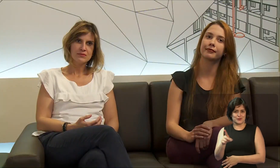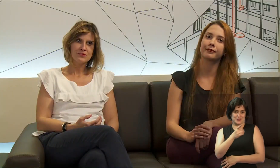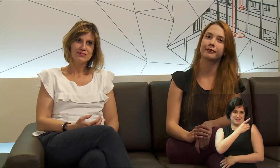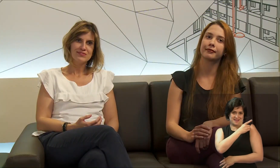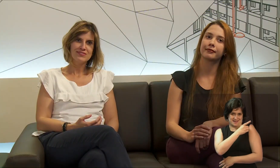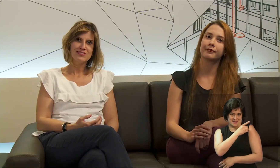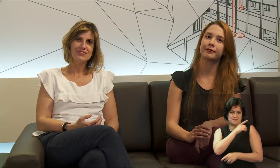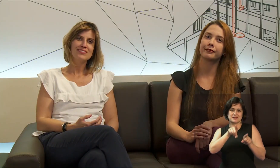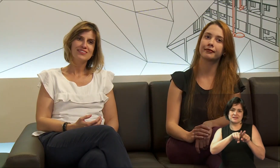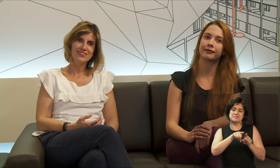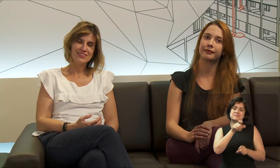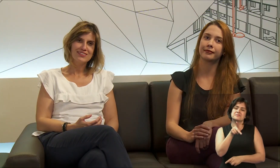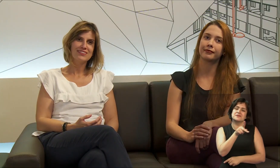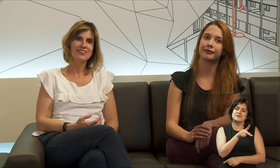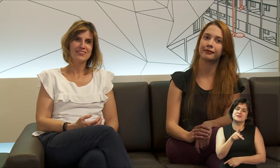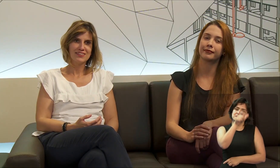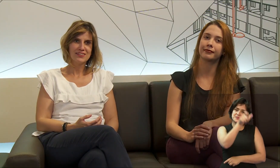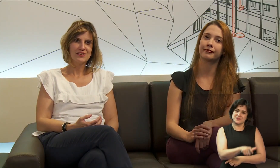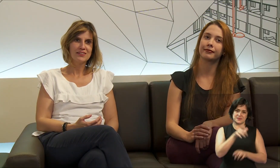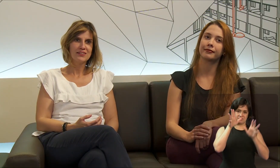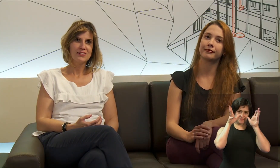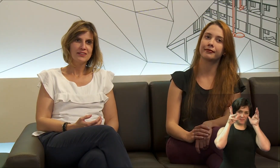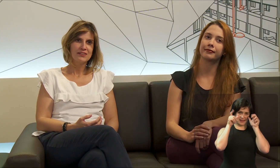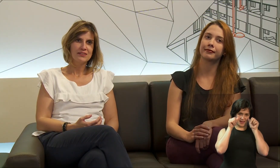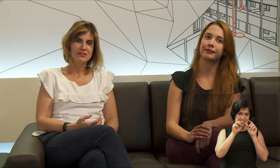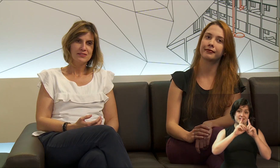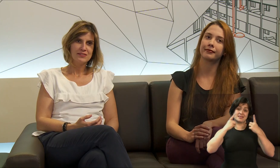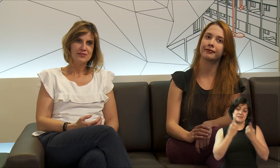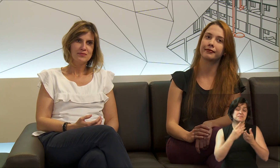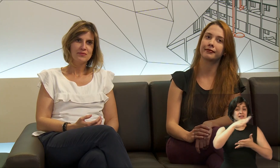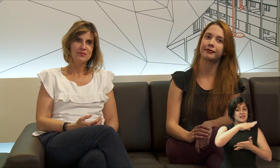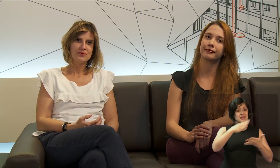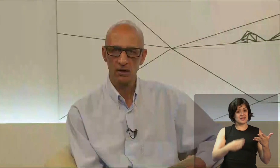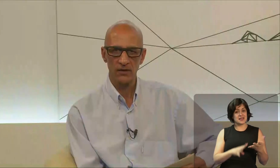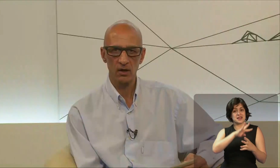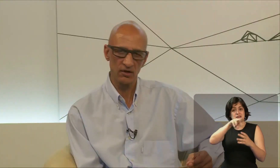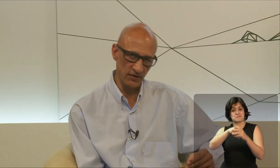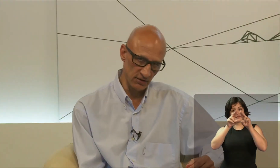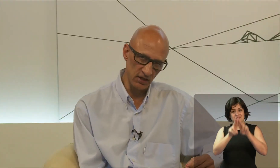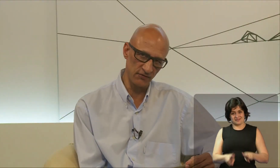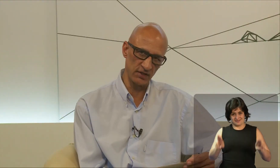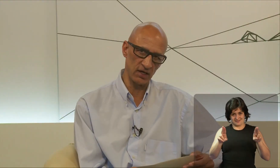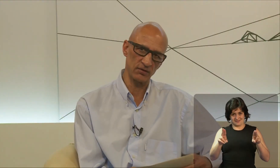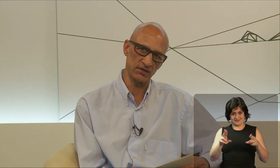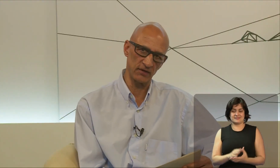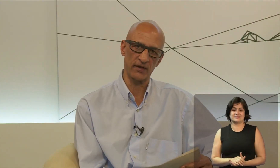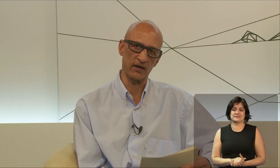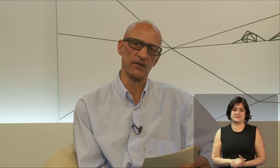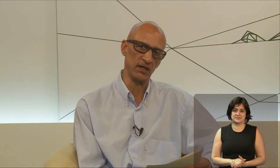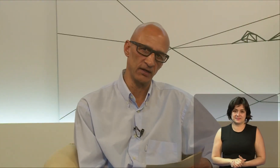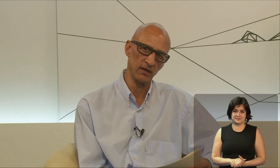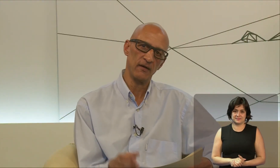Mariane Stampfel, do Departamento de Língua Brasileira de Sinais, da Universidade Federal de Santa Catarina.